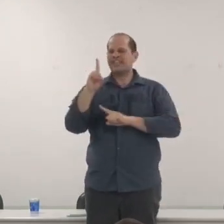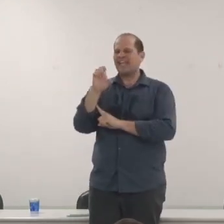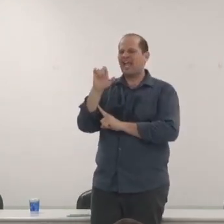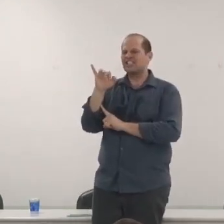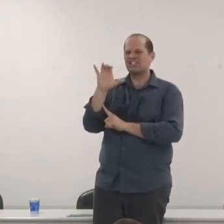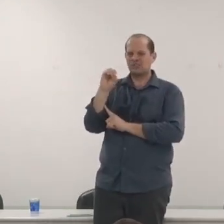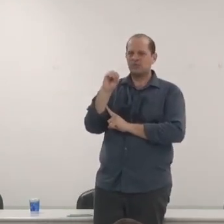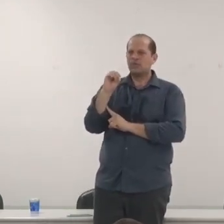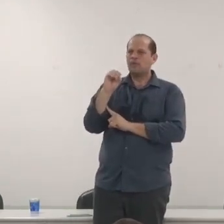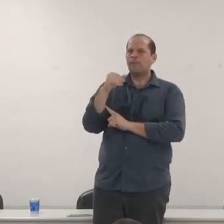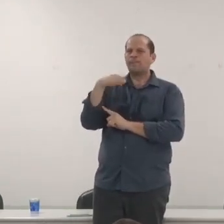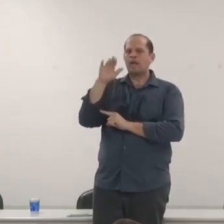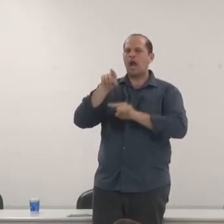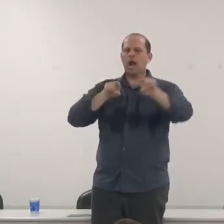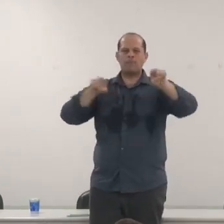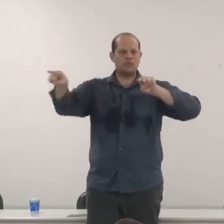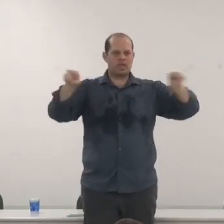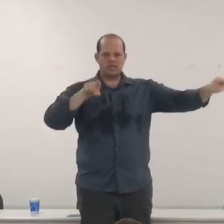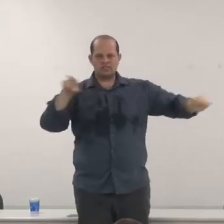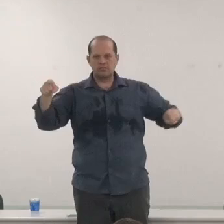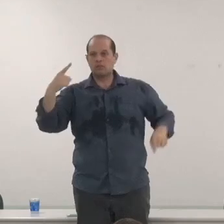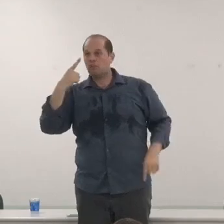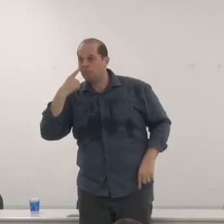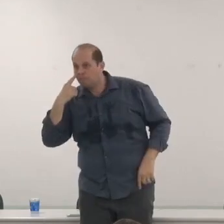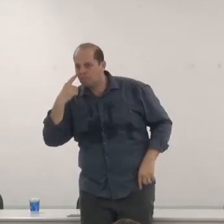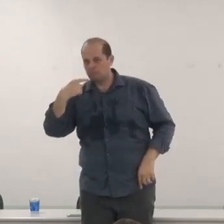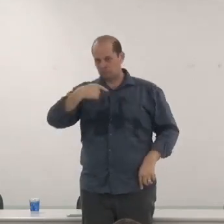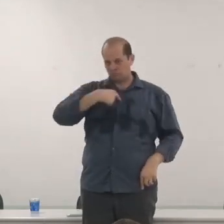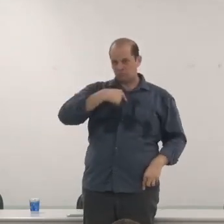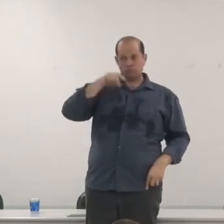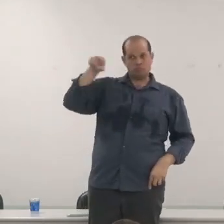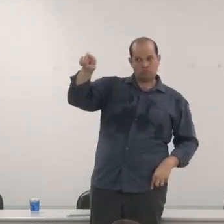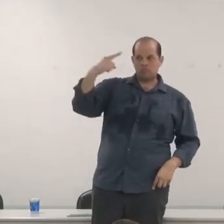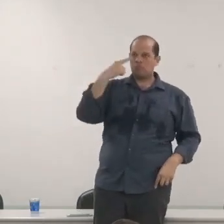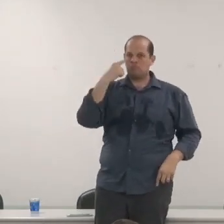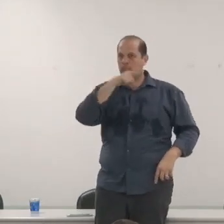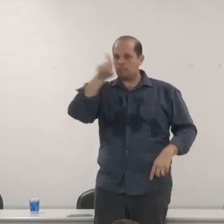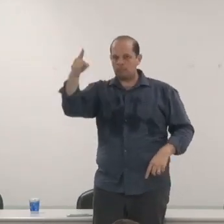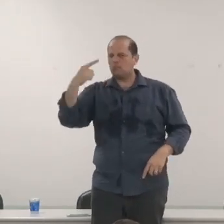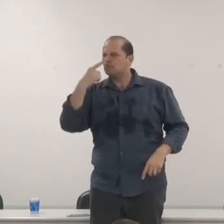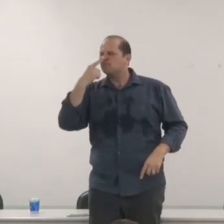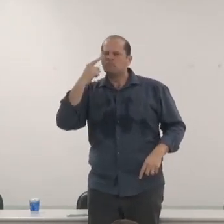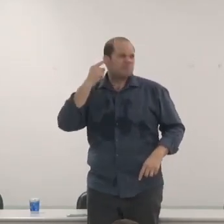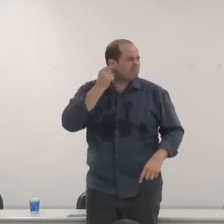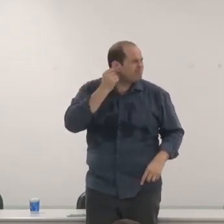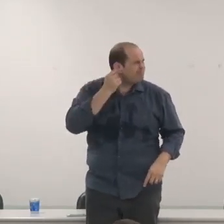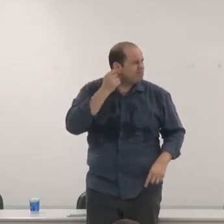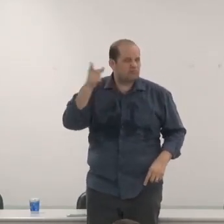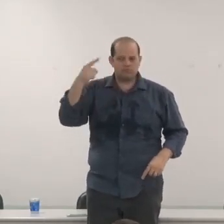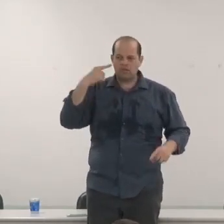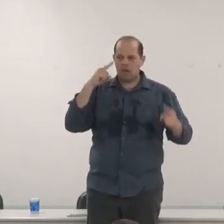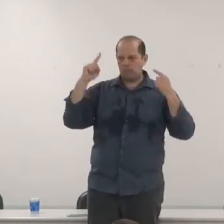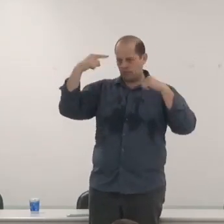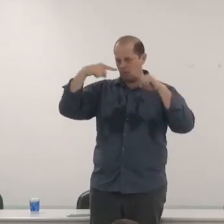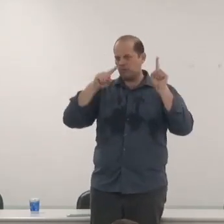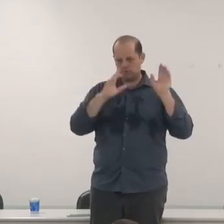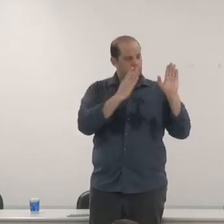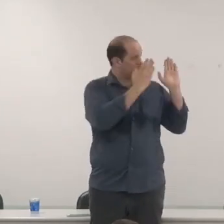3 exemplos. Então, há gestos deíticos, que dizem, em contexto, apontações de contextualização, né? Ele que